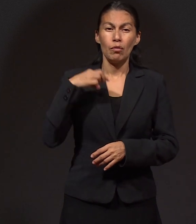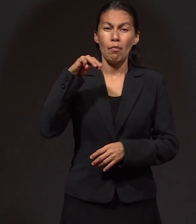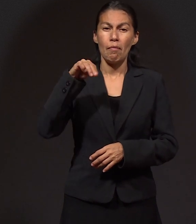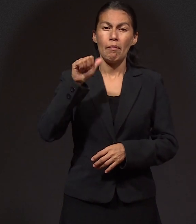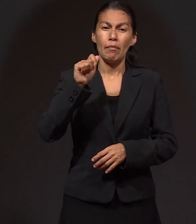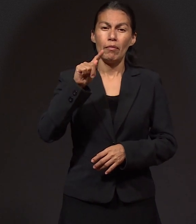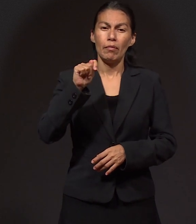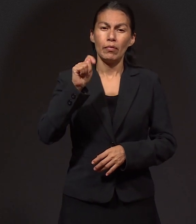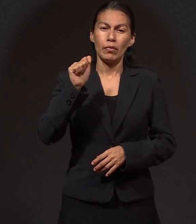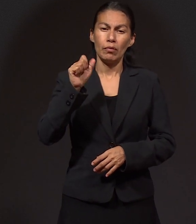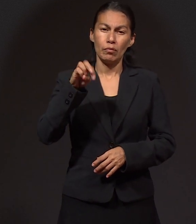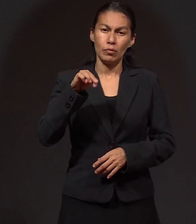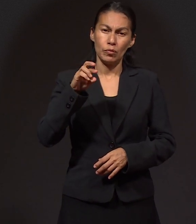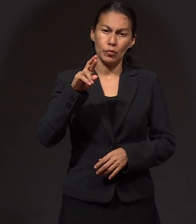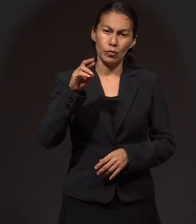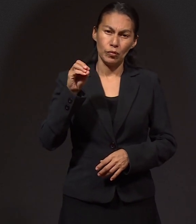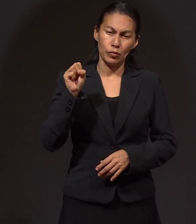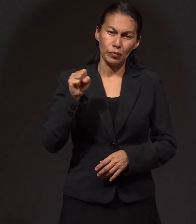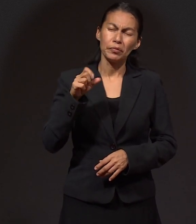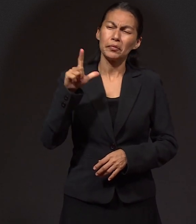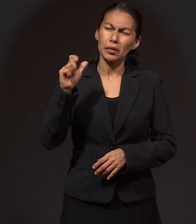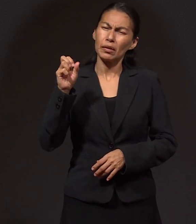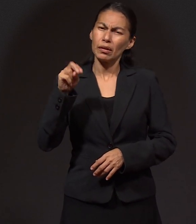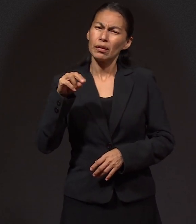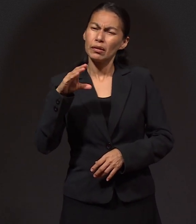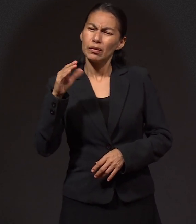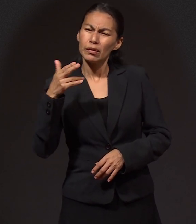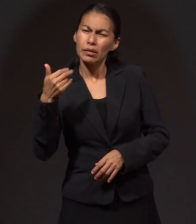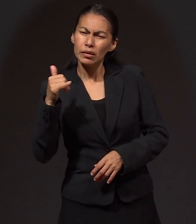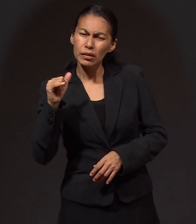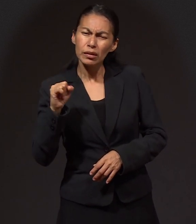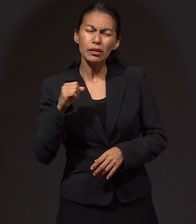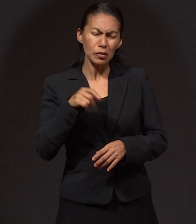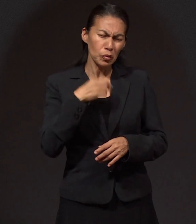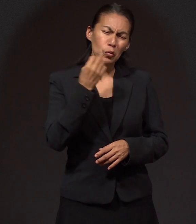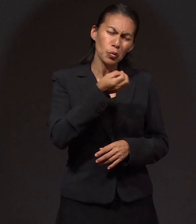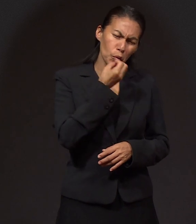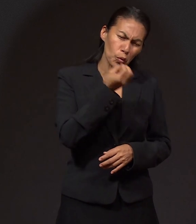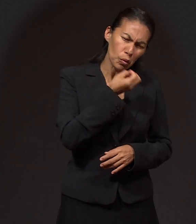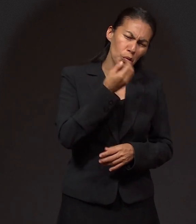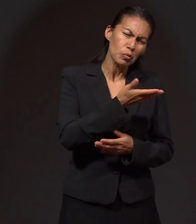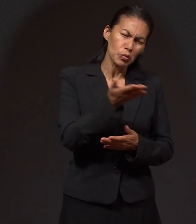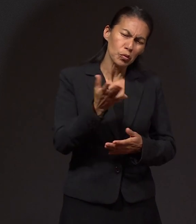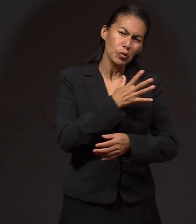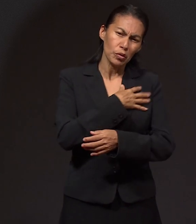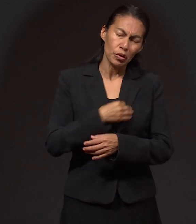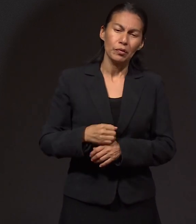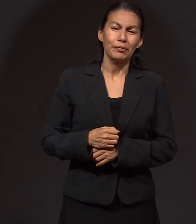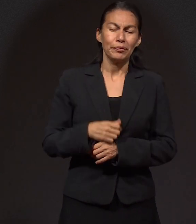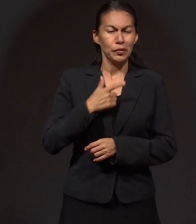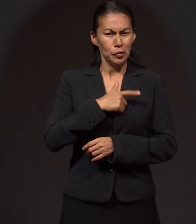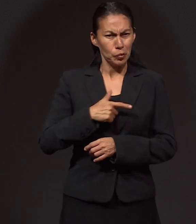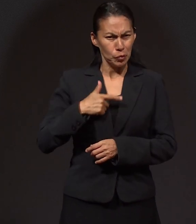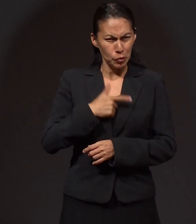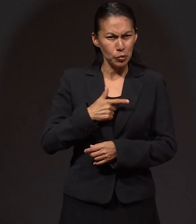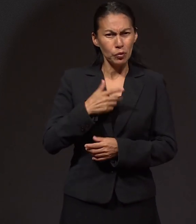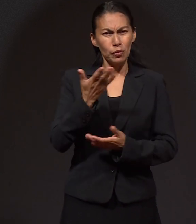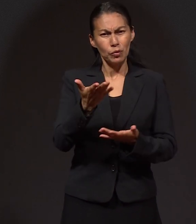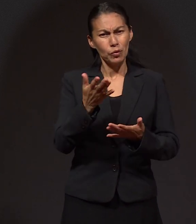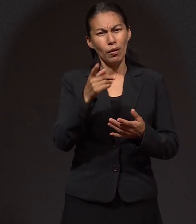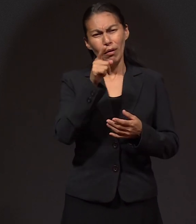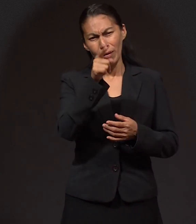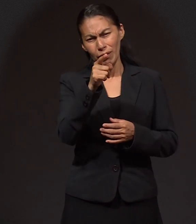Saludos desde Izúcar de Matamoros. Lanchis, estaremos orando por tus hijos. Y